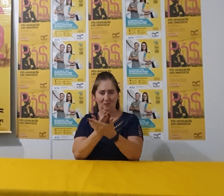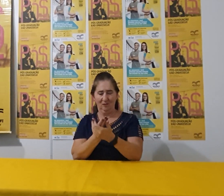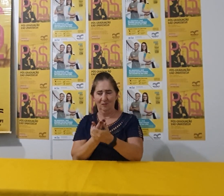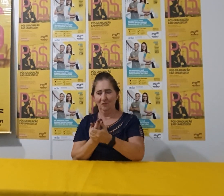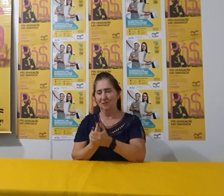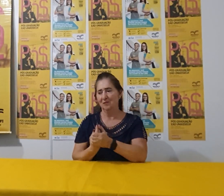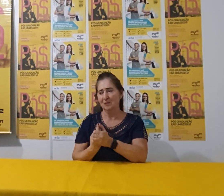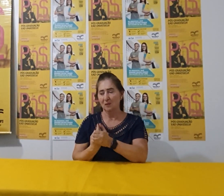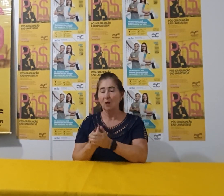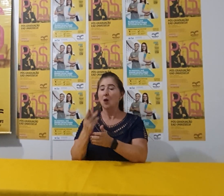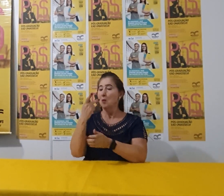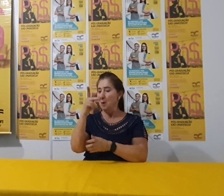Para Fernandes,